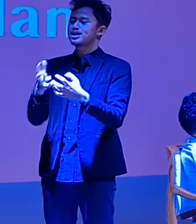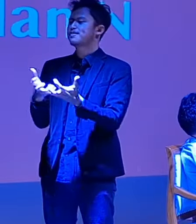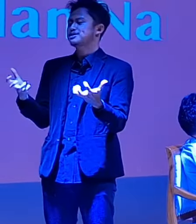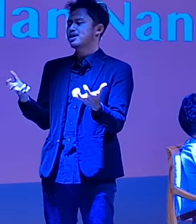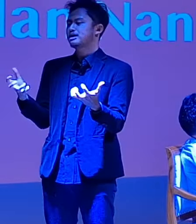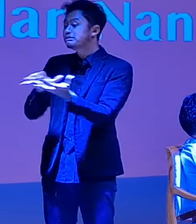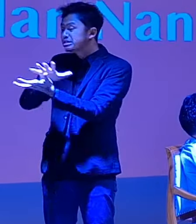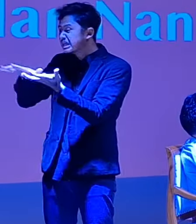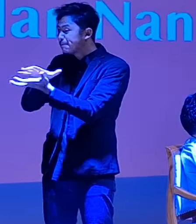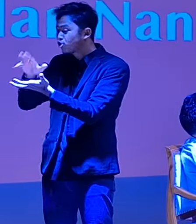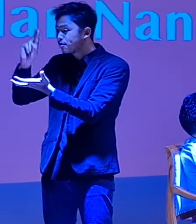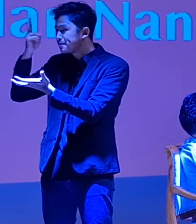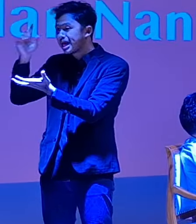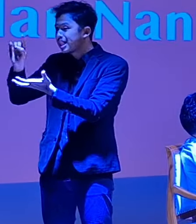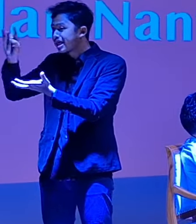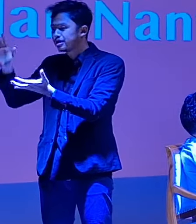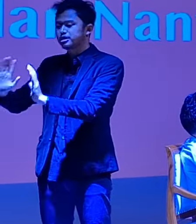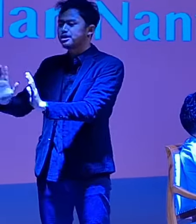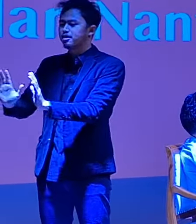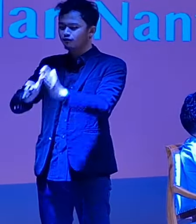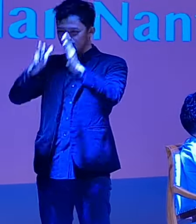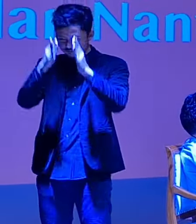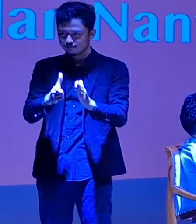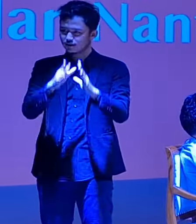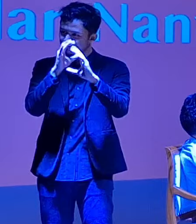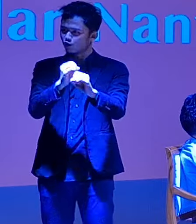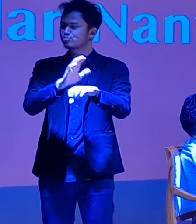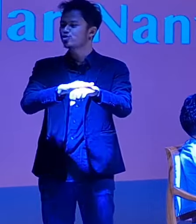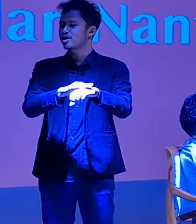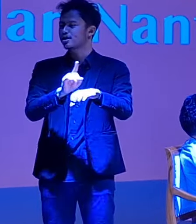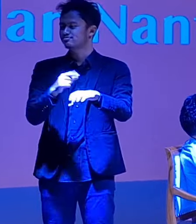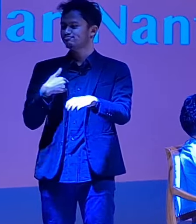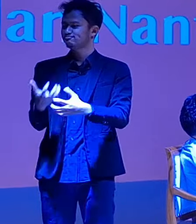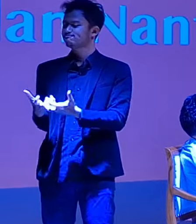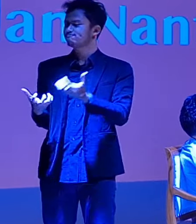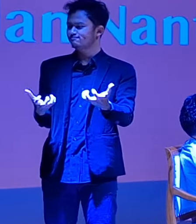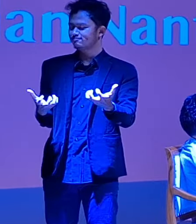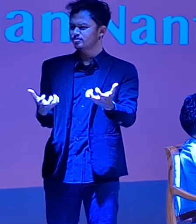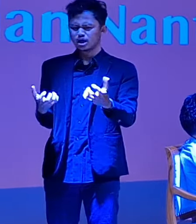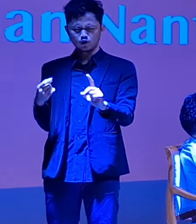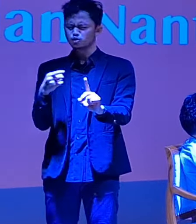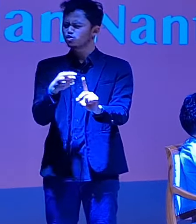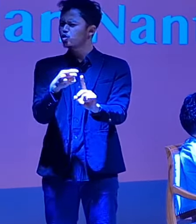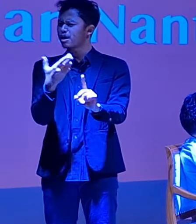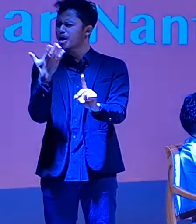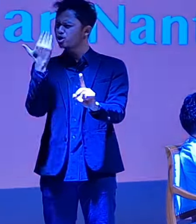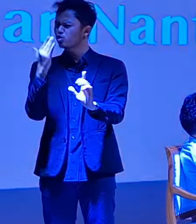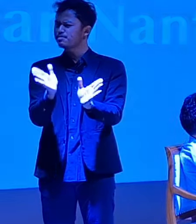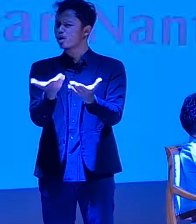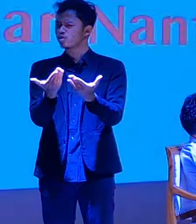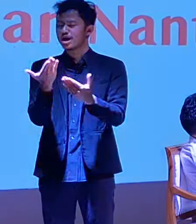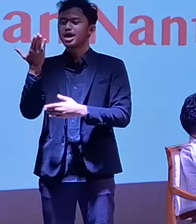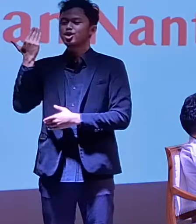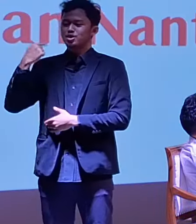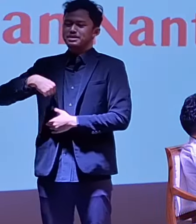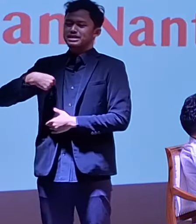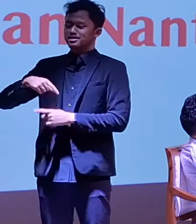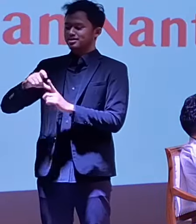itu hanya ada 3. Nah, tujuannya supaya Dinas Kebudayaan ini atau pada waktu itu Direktorat Jenderal